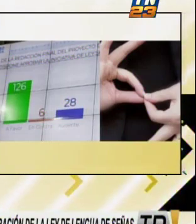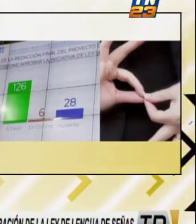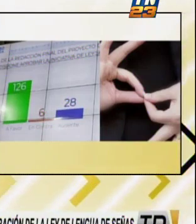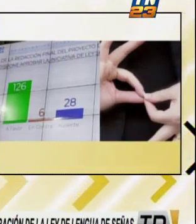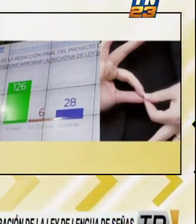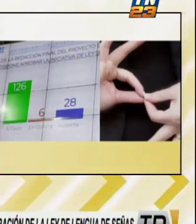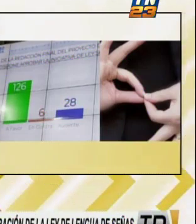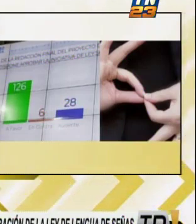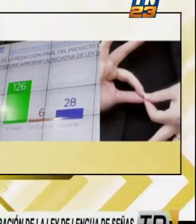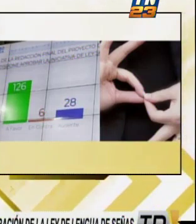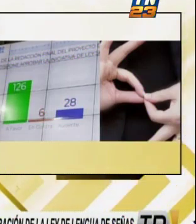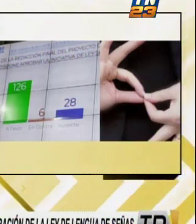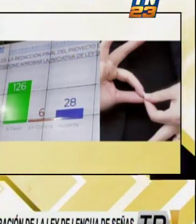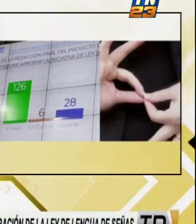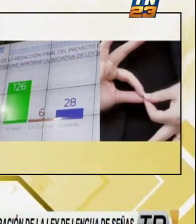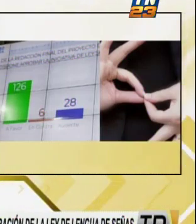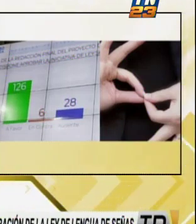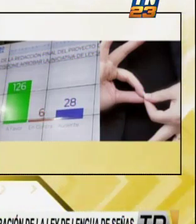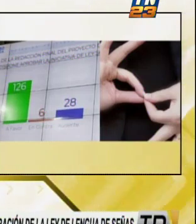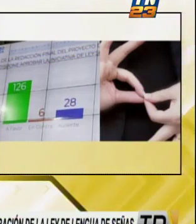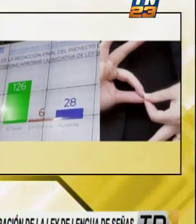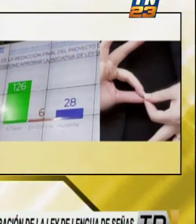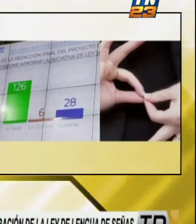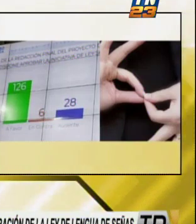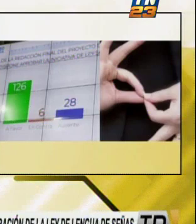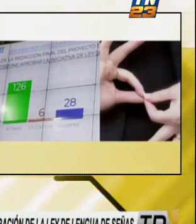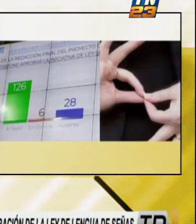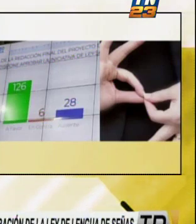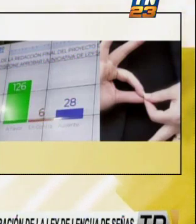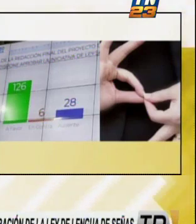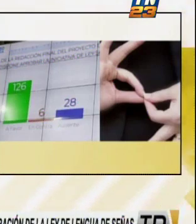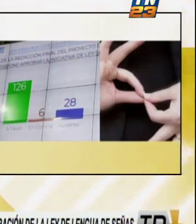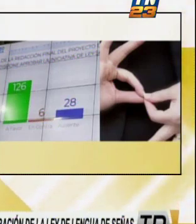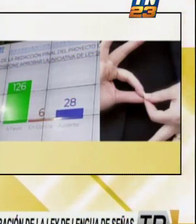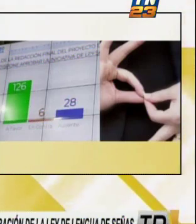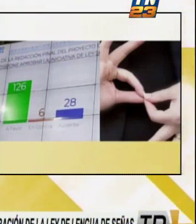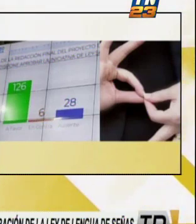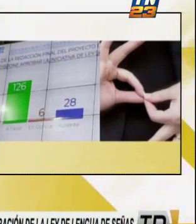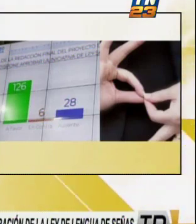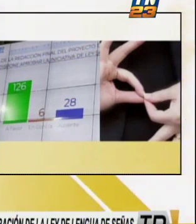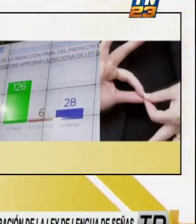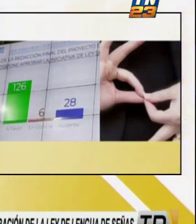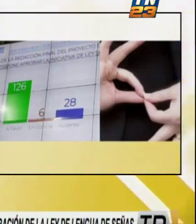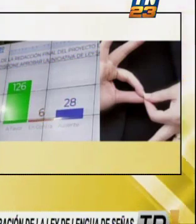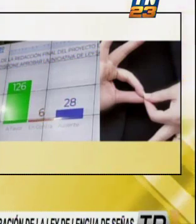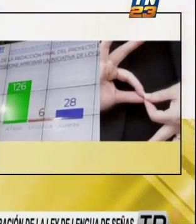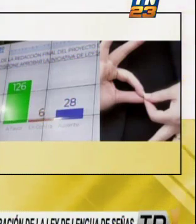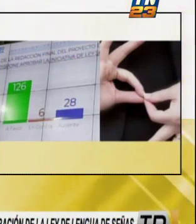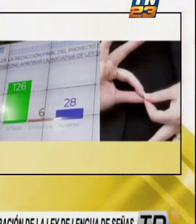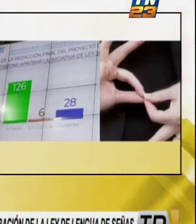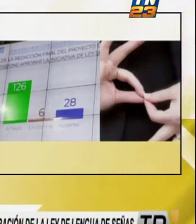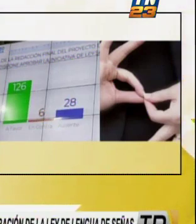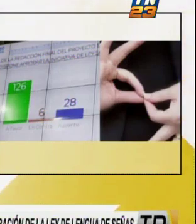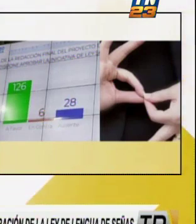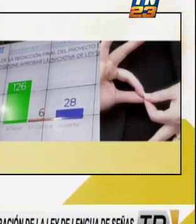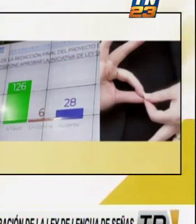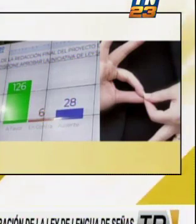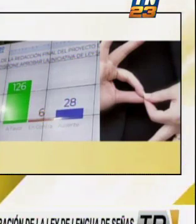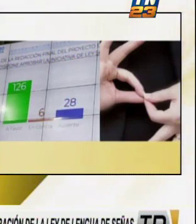dentro de las instituciones del Estado. Asimismo, pues contemplan otorgar una serie de recursos para que se promueva este